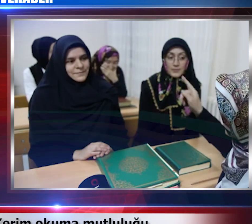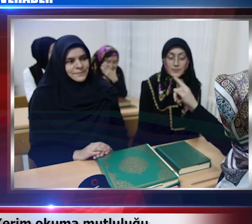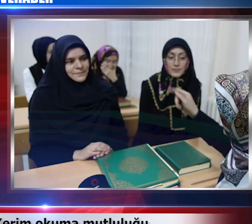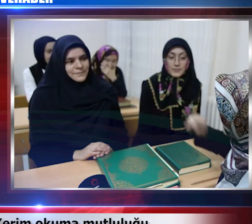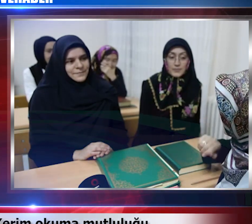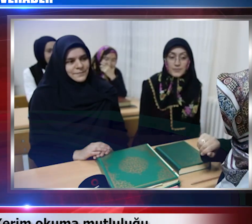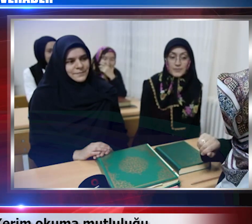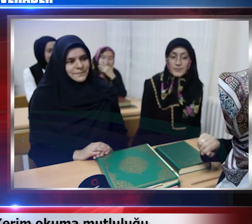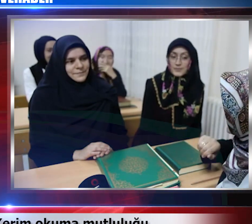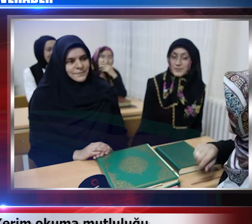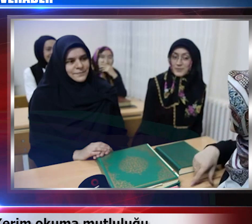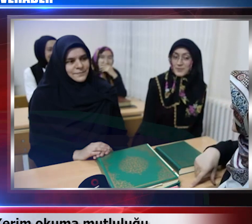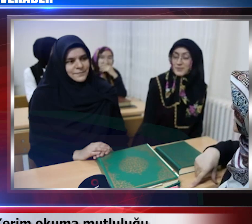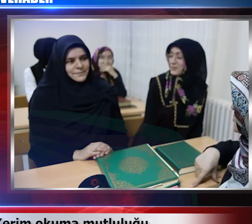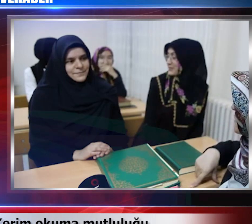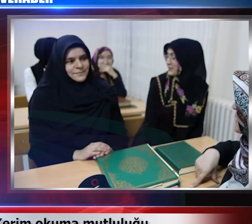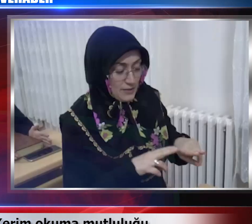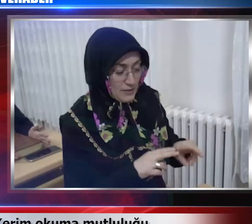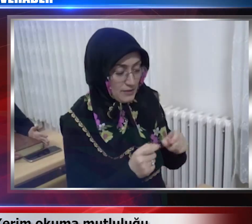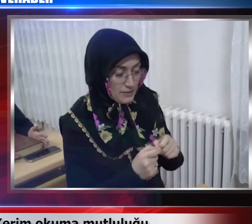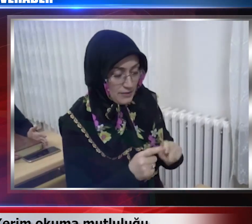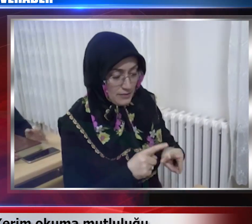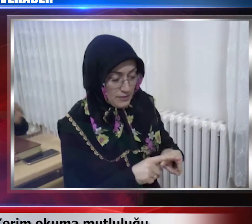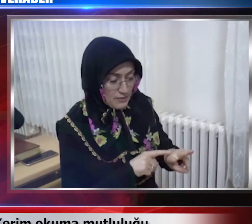de Ayşe Hanım'ı katacağız yarışmaya.